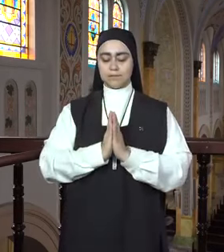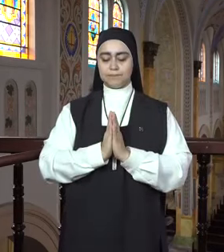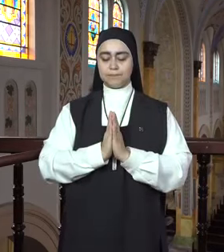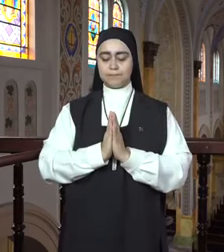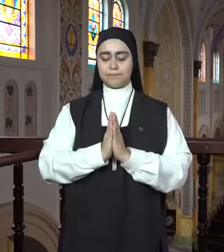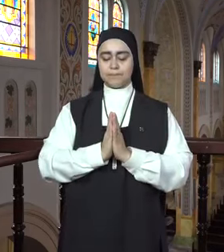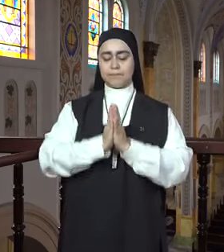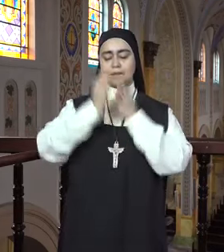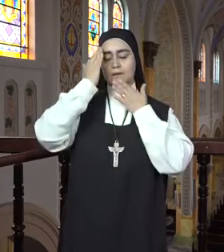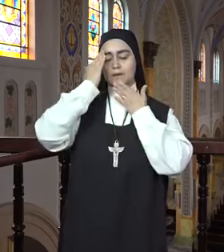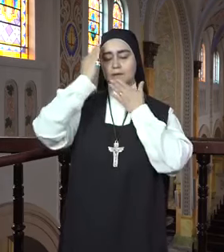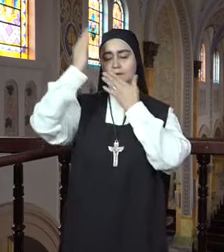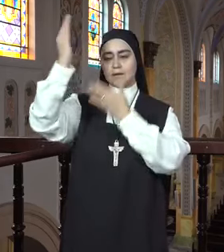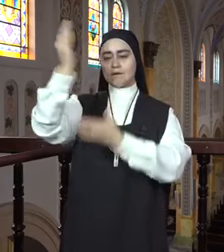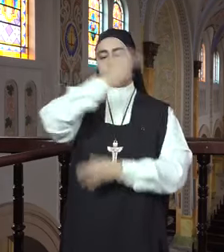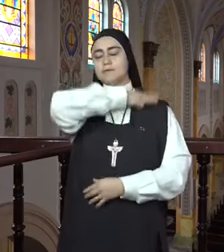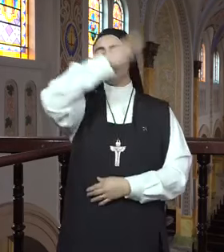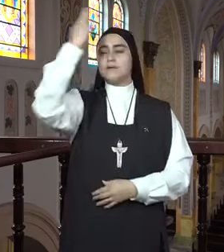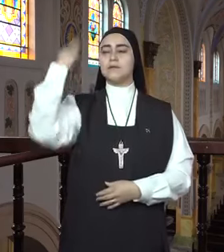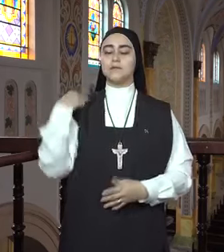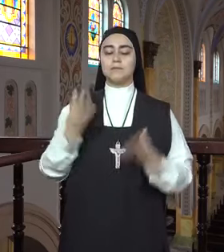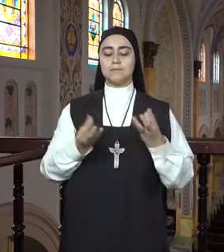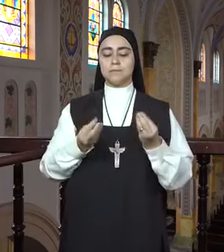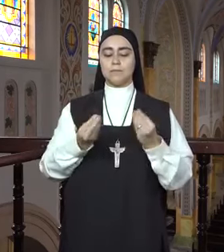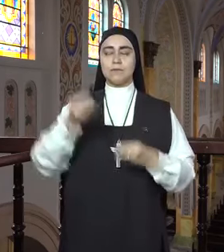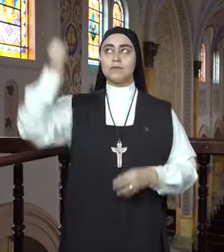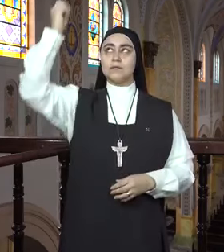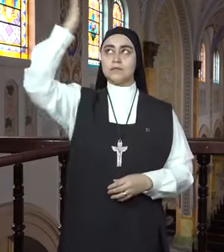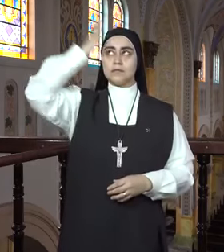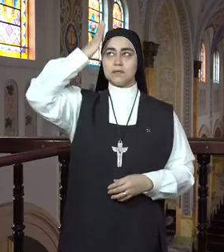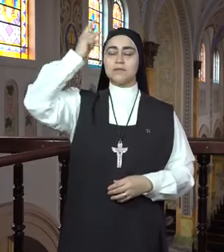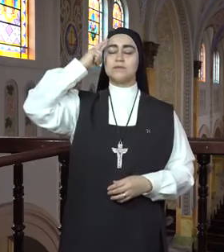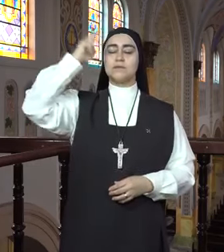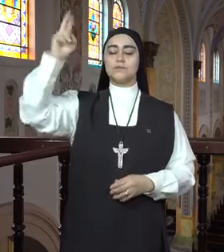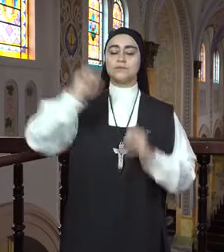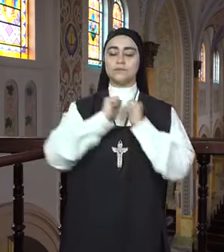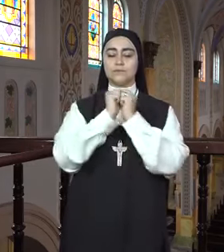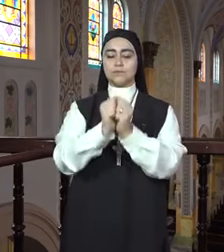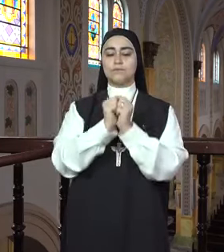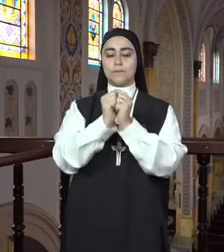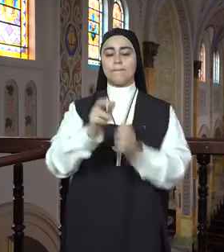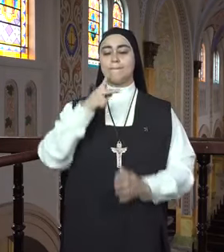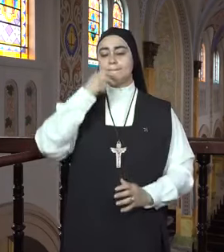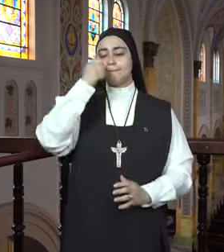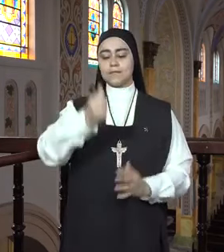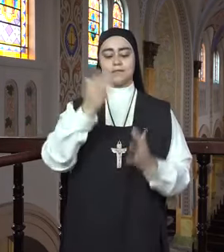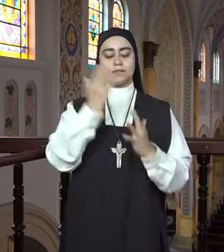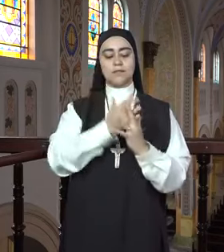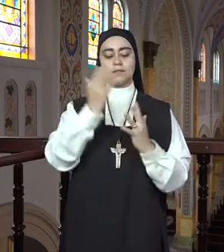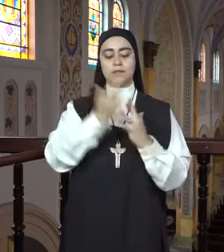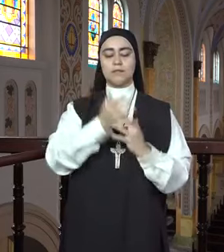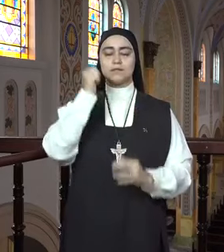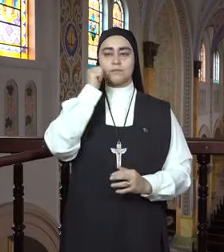Amém. Ave Maria, cheia de graça, o Senhor é convosco. Bendita sois vós entre